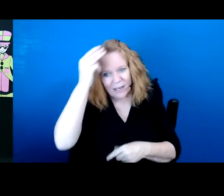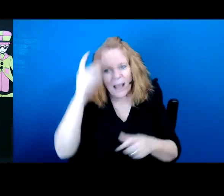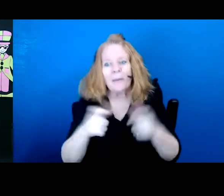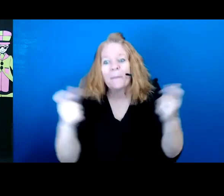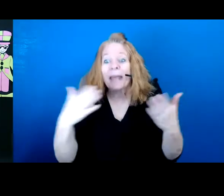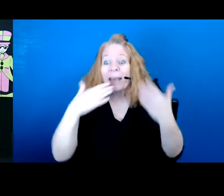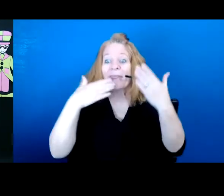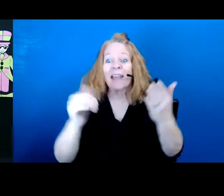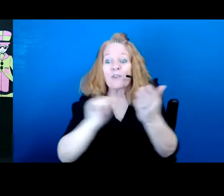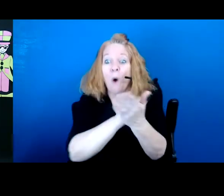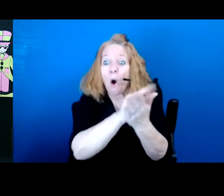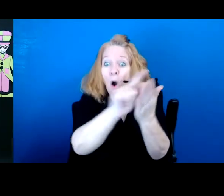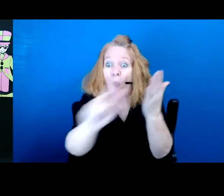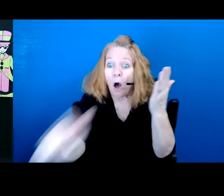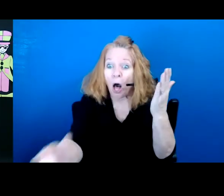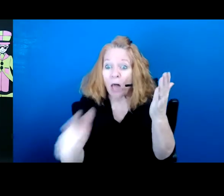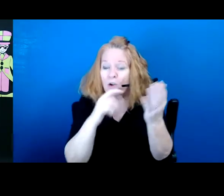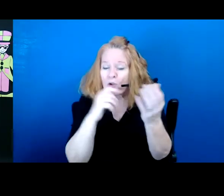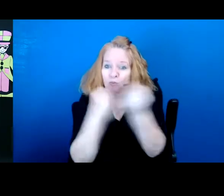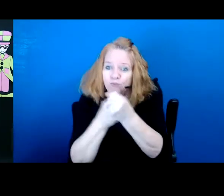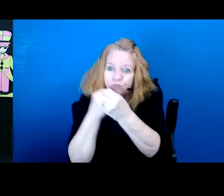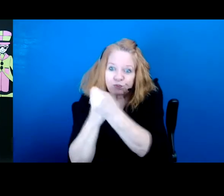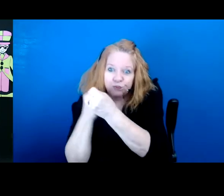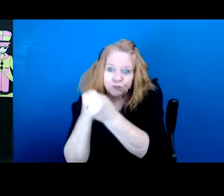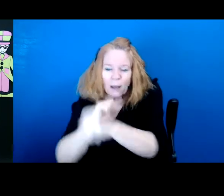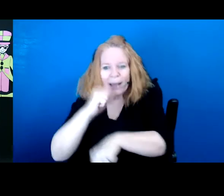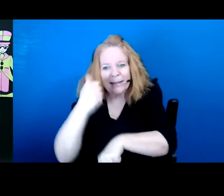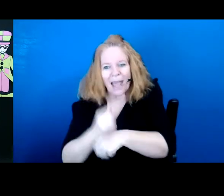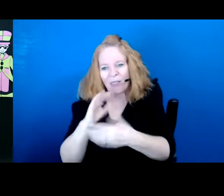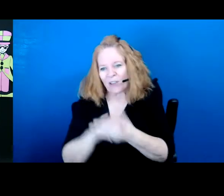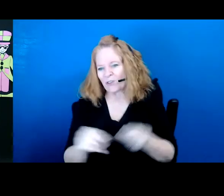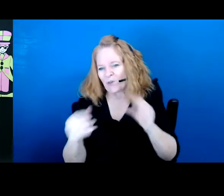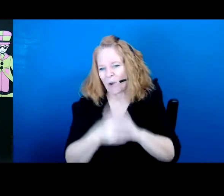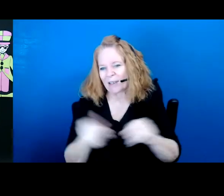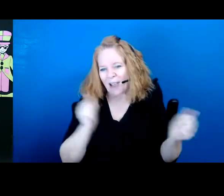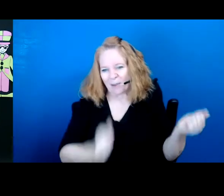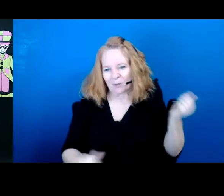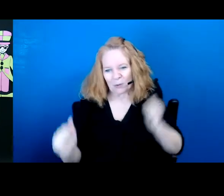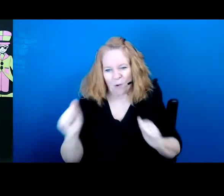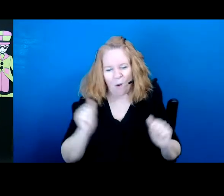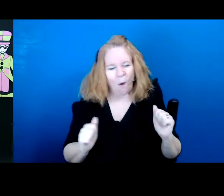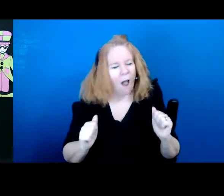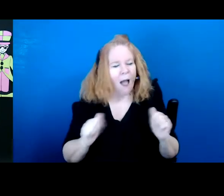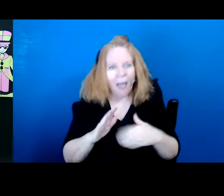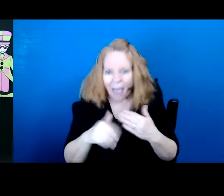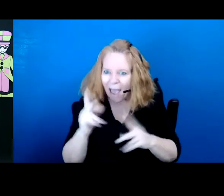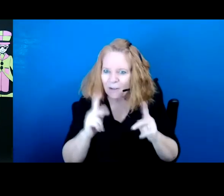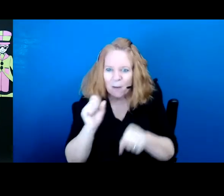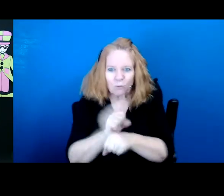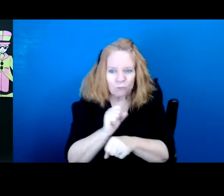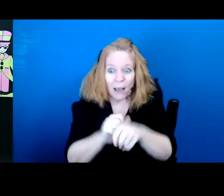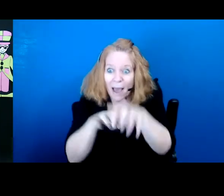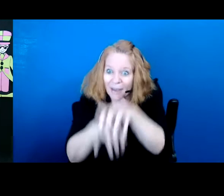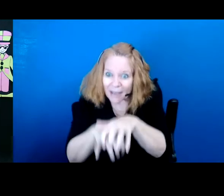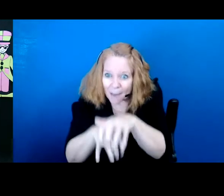que tenemos darles gracias a todos los que están trabajando en el trabajo en el espectáculo de hoy y que